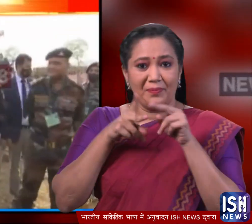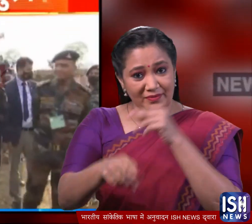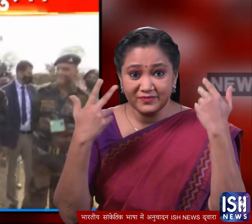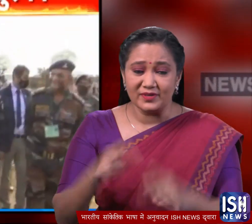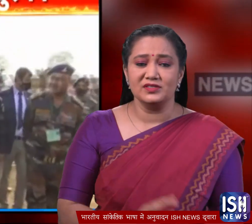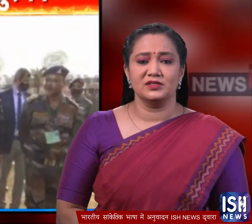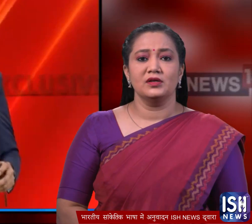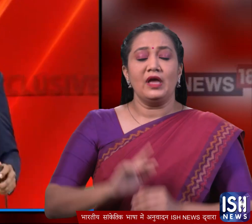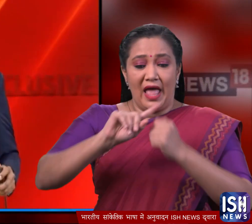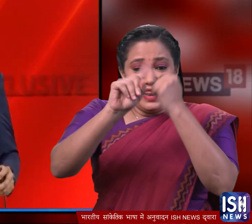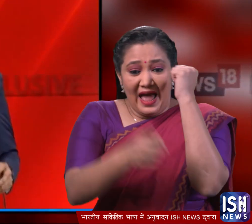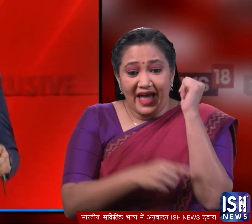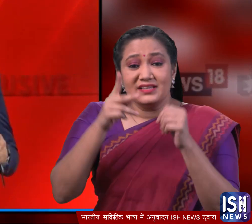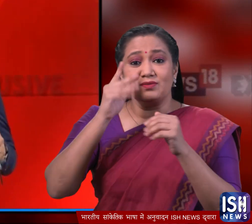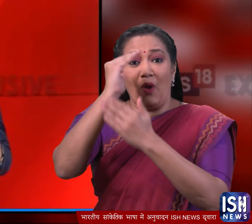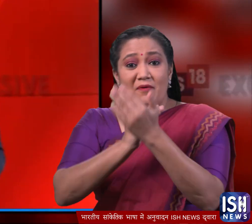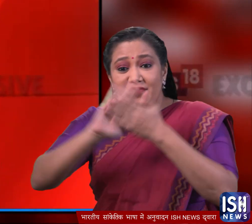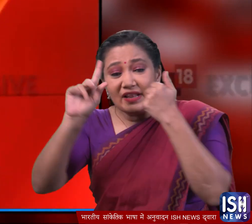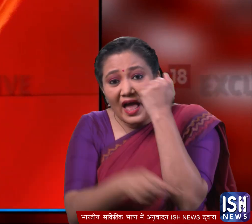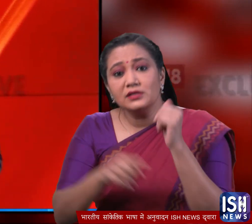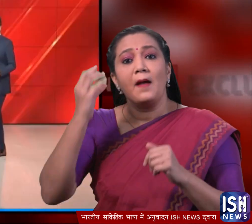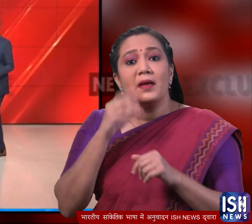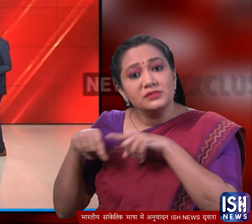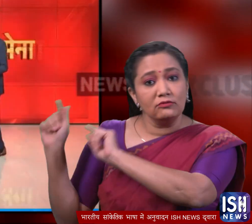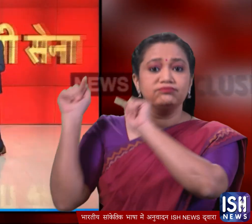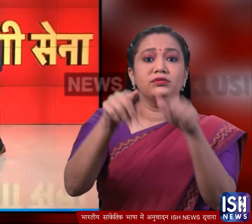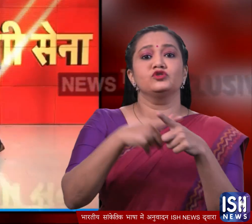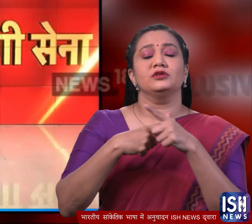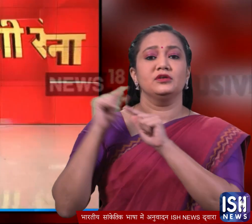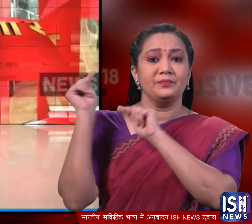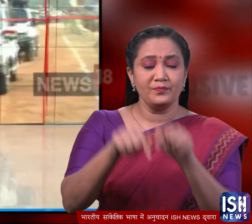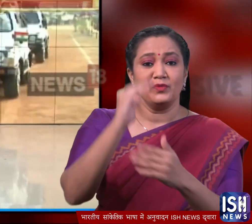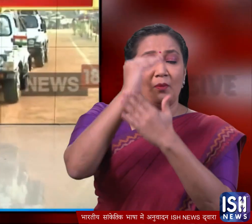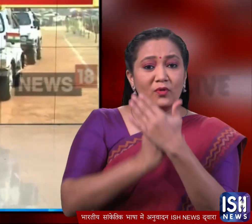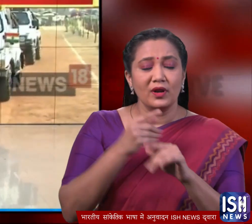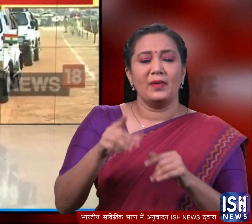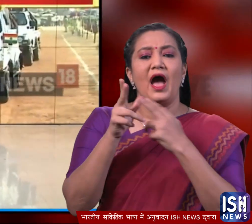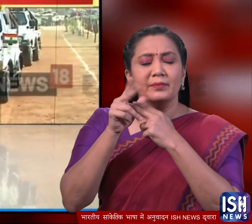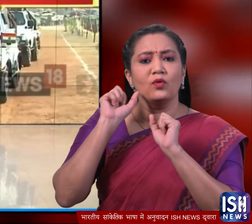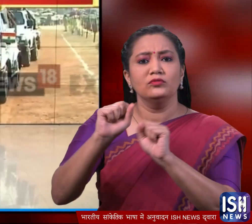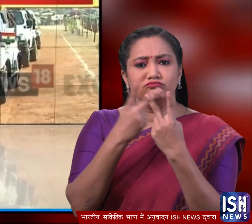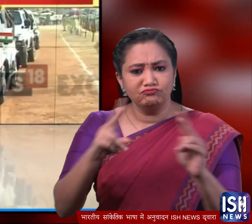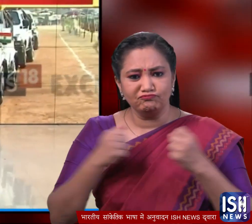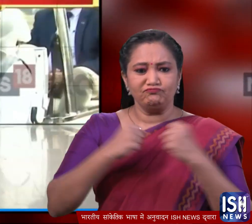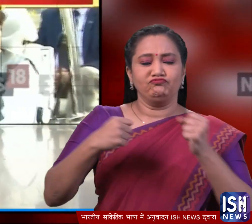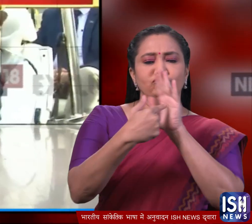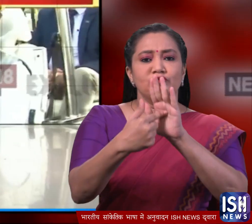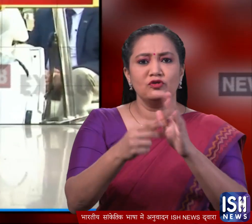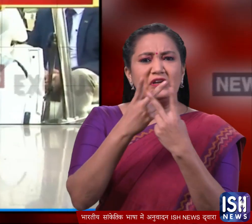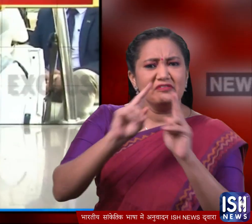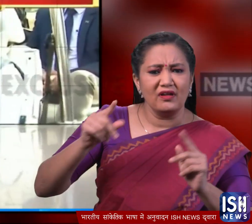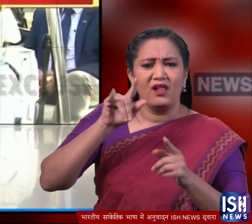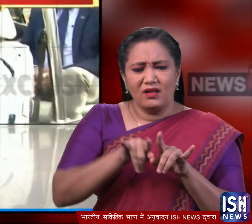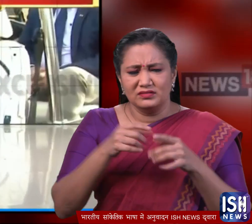मंत्री ने किया और उसका समापन करने खुद पीएम झांसी पहुंचेंगे। राष्ट्र रक्षा समर्पण पर्व के मौके पर वहां सेना ने अपनी ताकत का प्रदर्शन किया